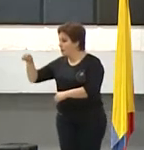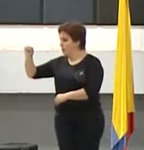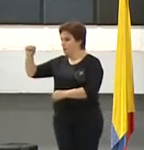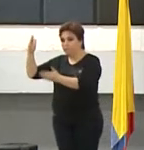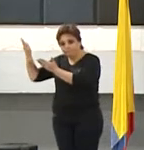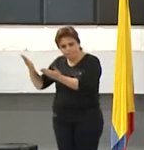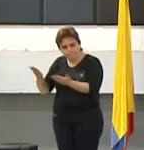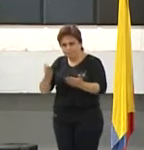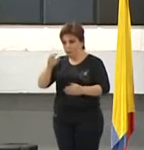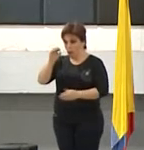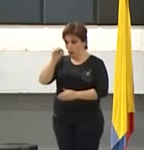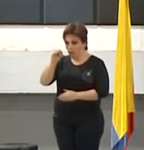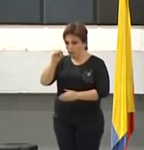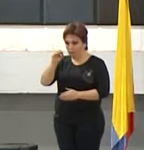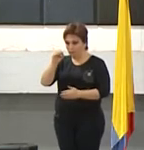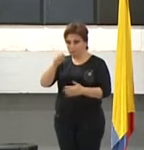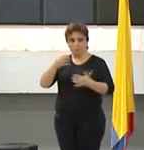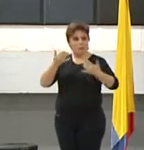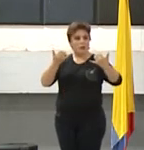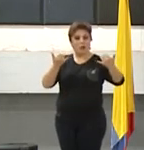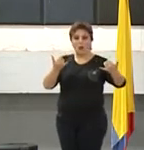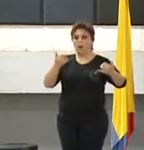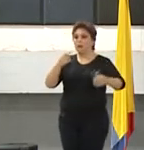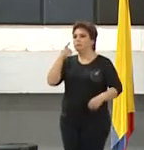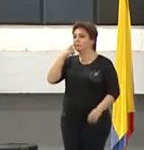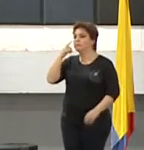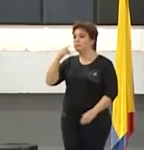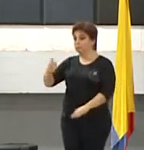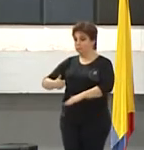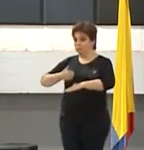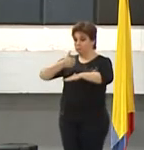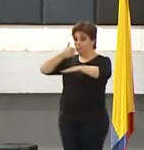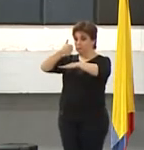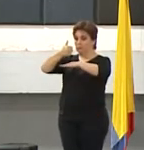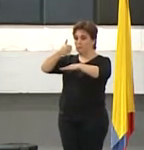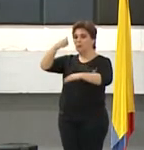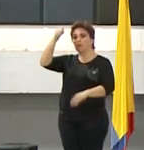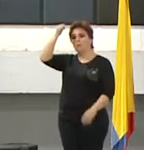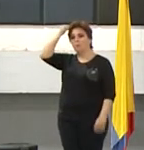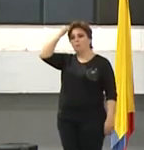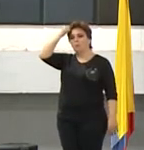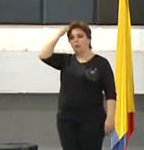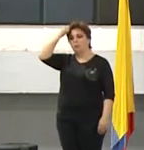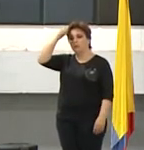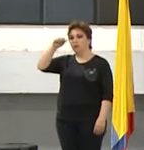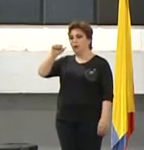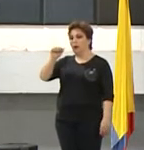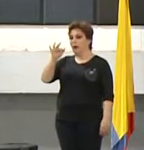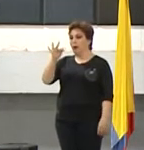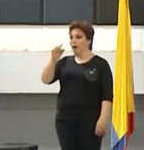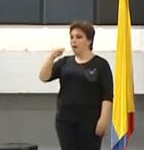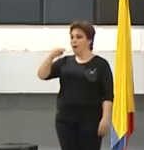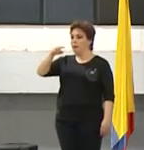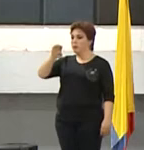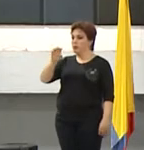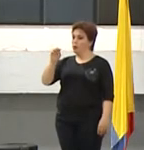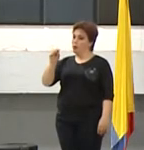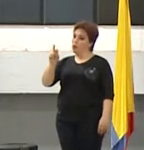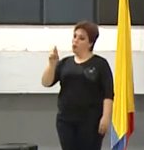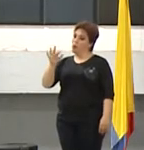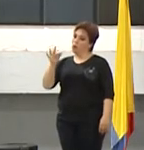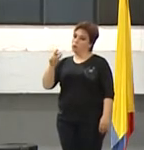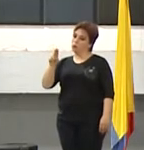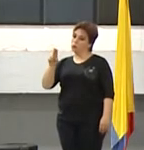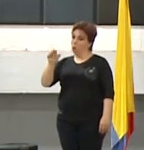a continuación nuestro rector el profesor atehortúa se dirigirá a